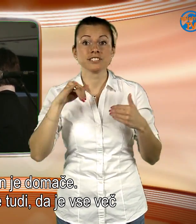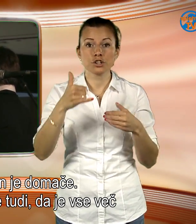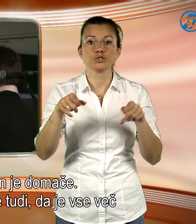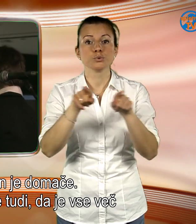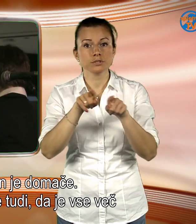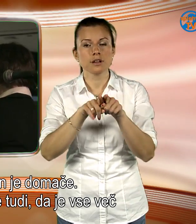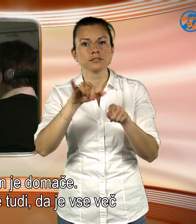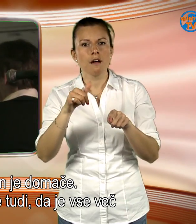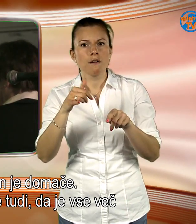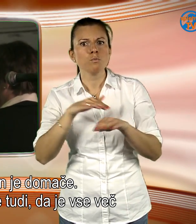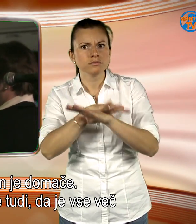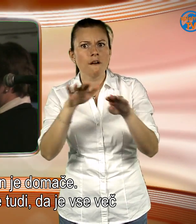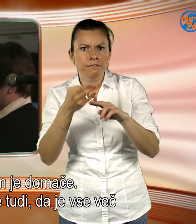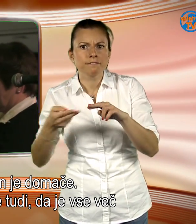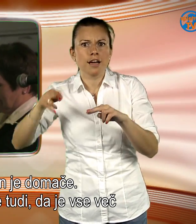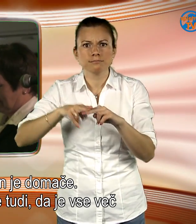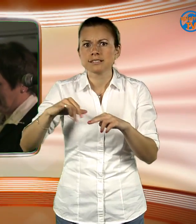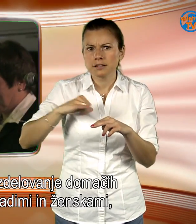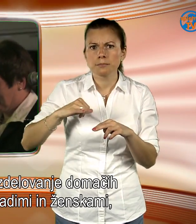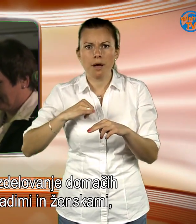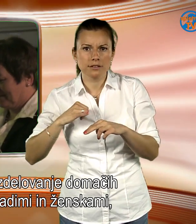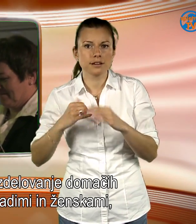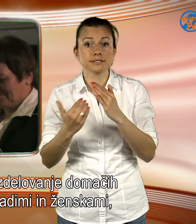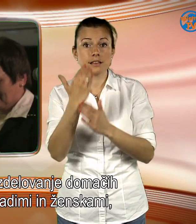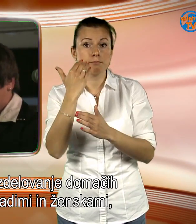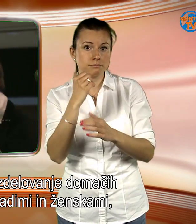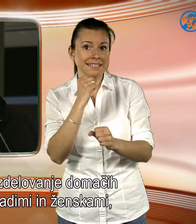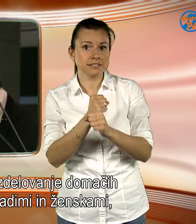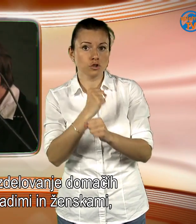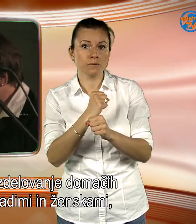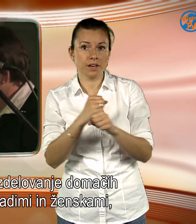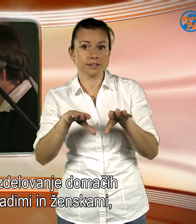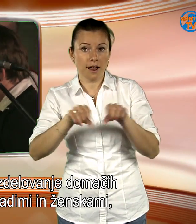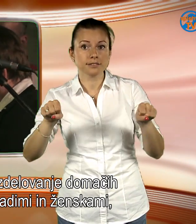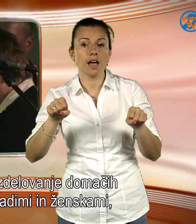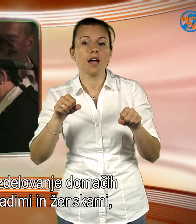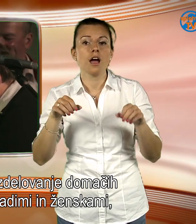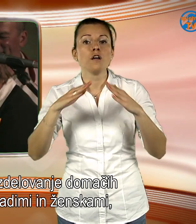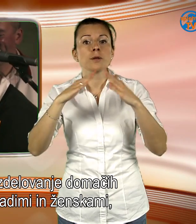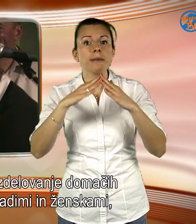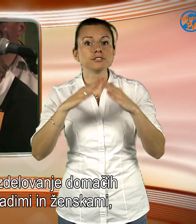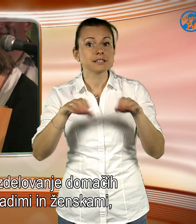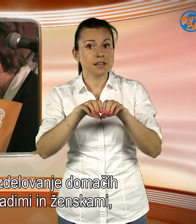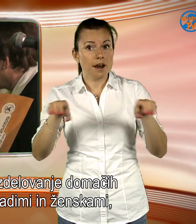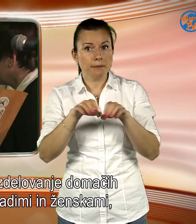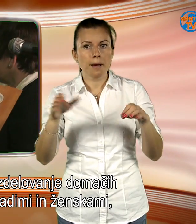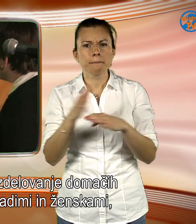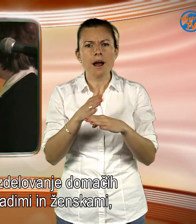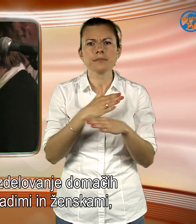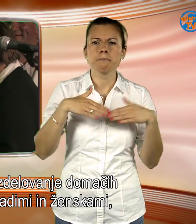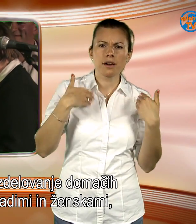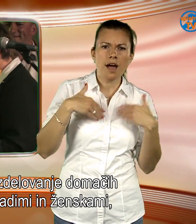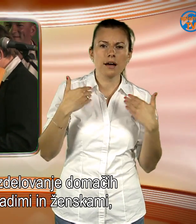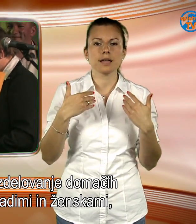Razveseljivo je tudi, da je vse več zanimanja za izdelovanje domačih salam med mladimi in ženskami, ki že dosegajo